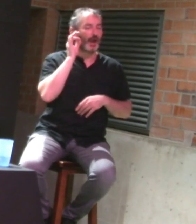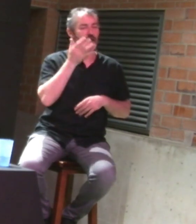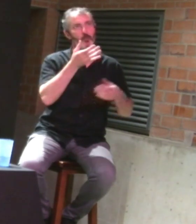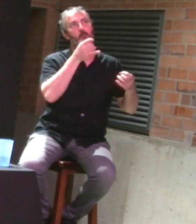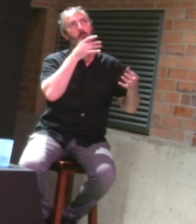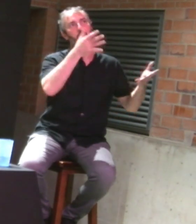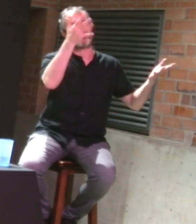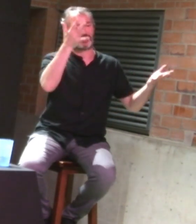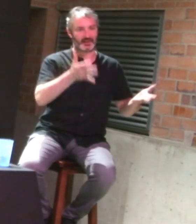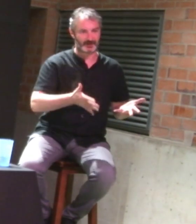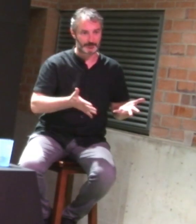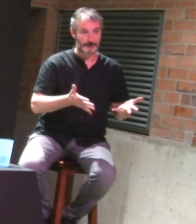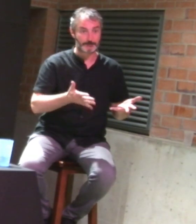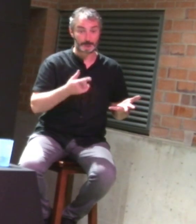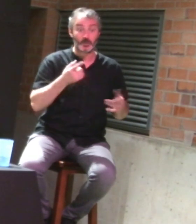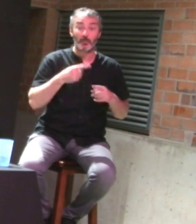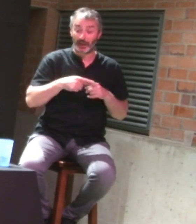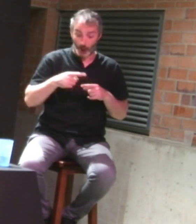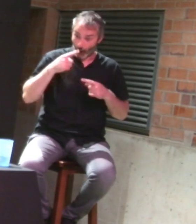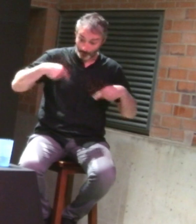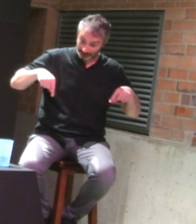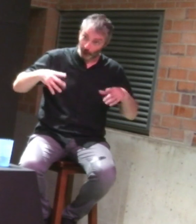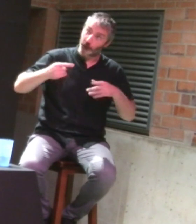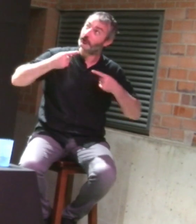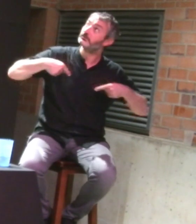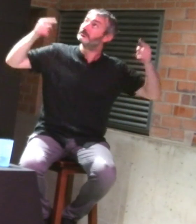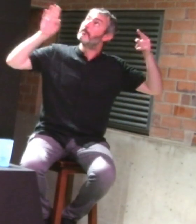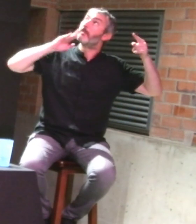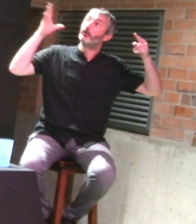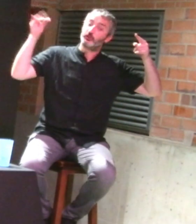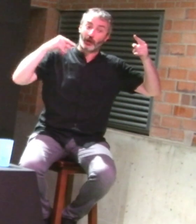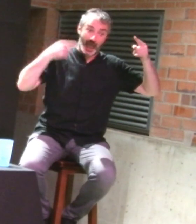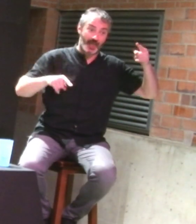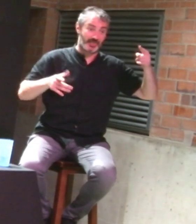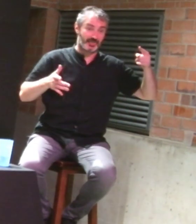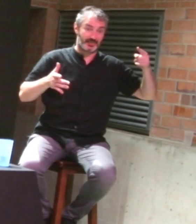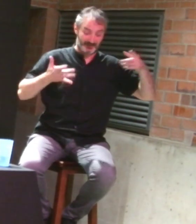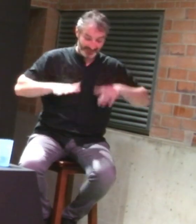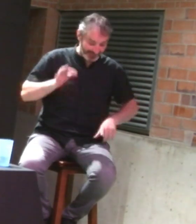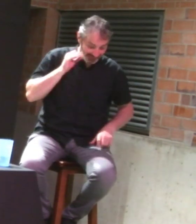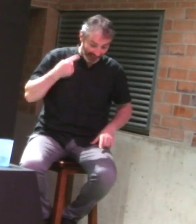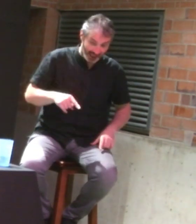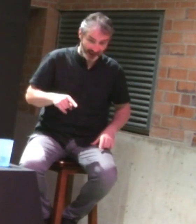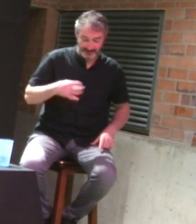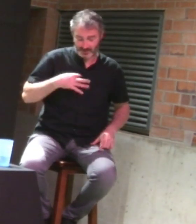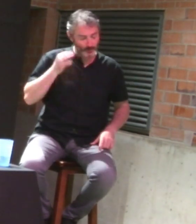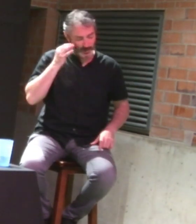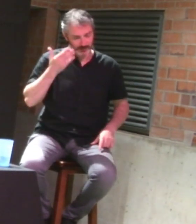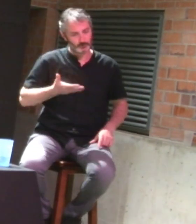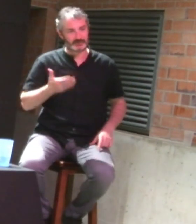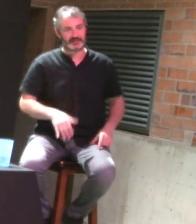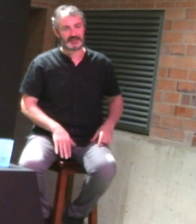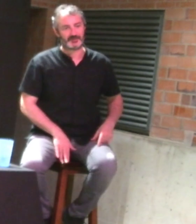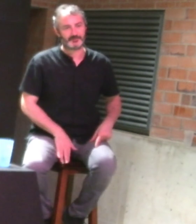dones, perquè, clar, tothom té mares i germanes i dones i filles, o sigui que és una cosa que ens té